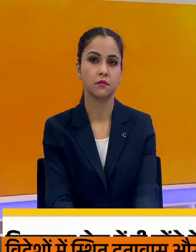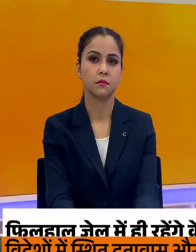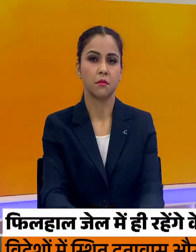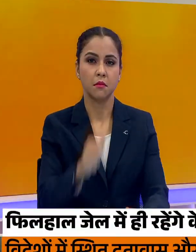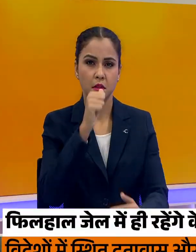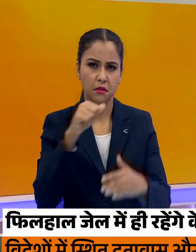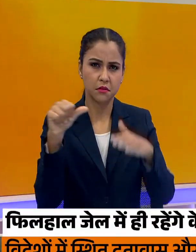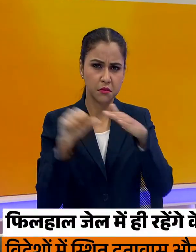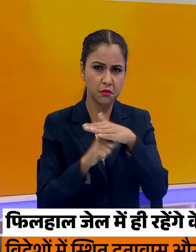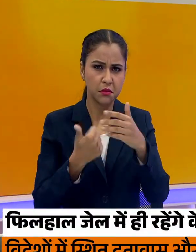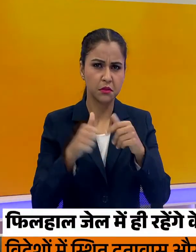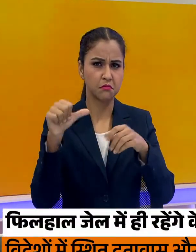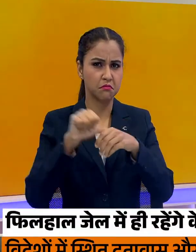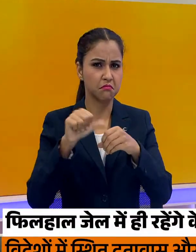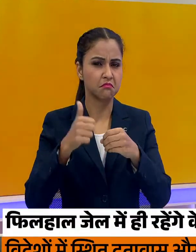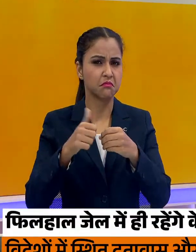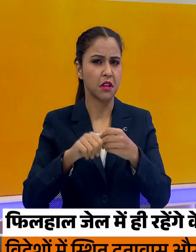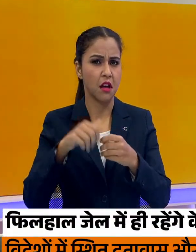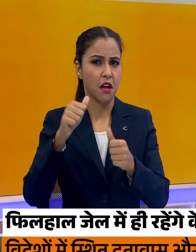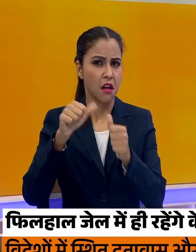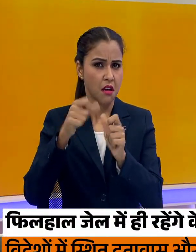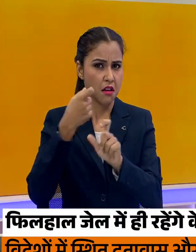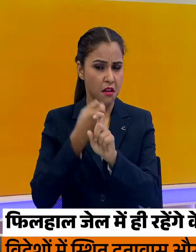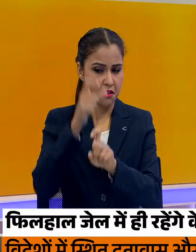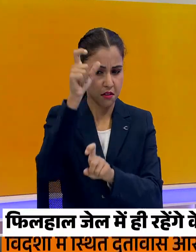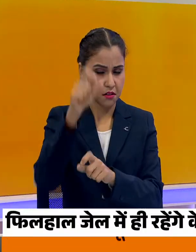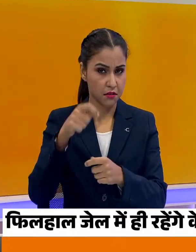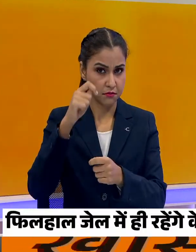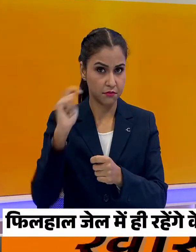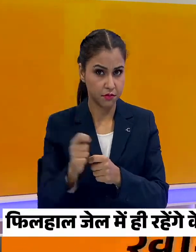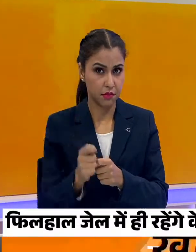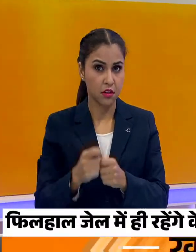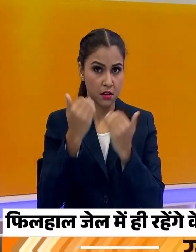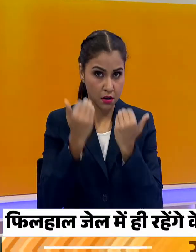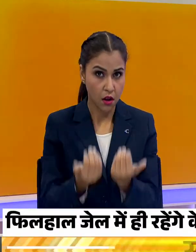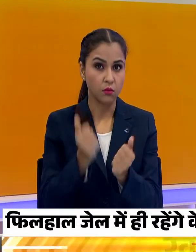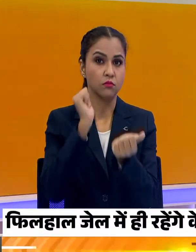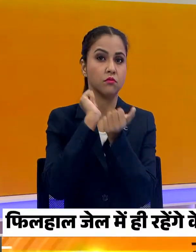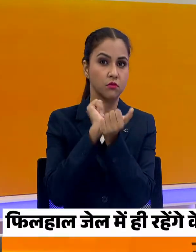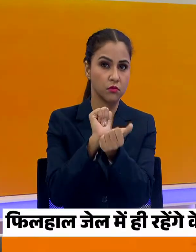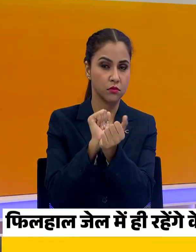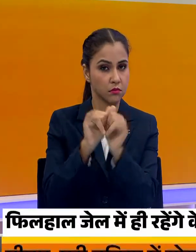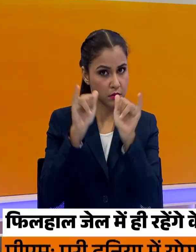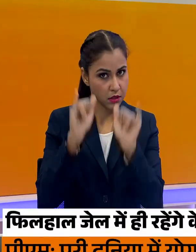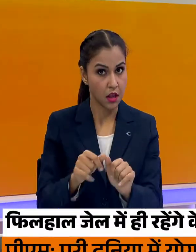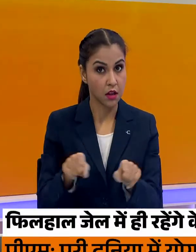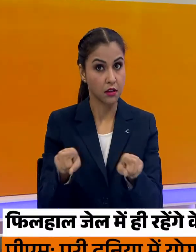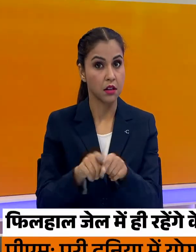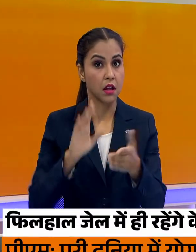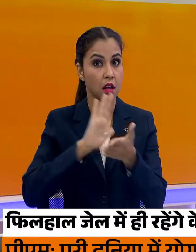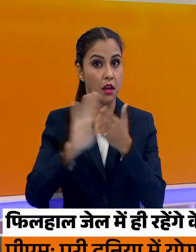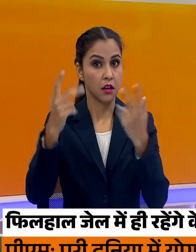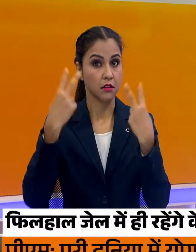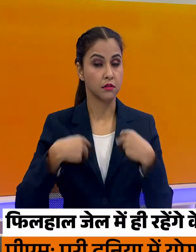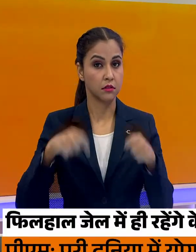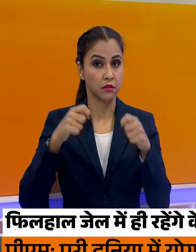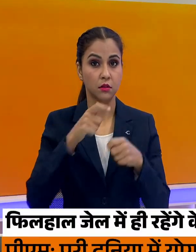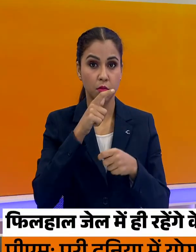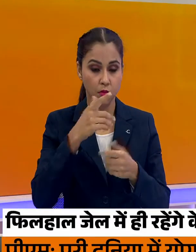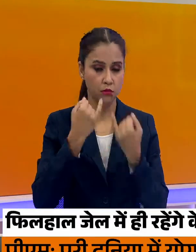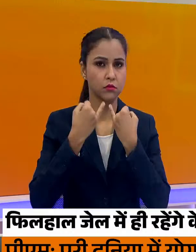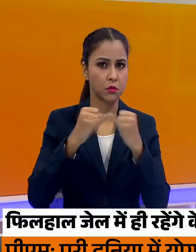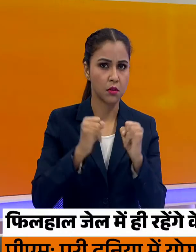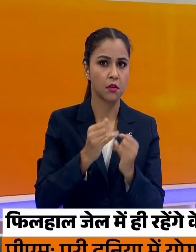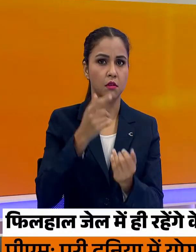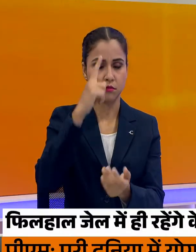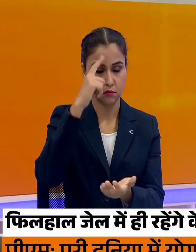शराब नीति घोटाले में आरोपी अरविंद केजरीवाल फिलहाल जेल में ही रहेंगे। हाई कोर्ट ने जमानत पर फैसला रखा